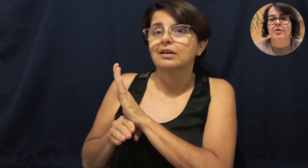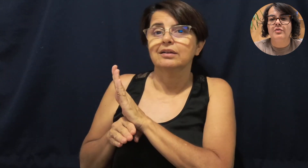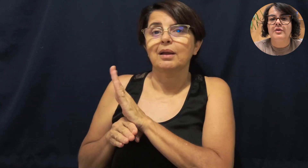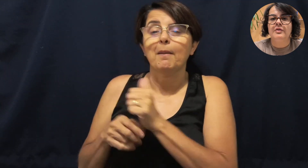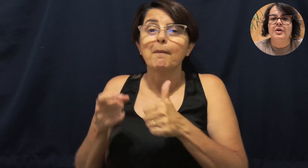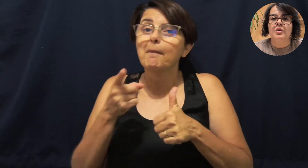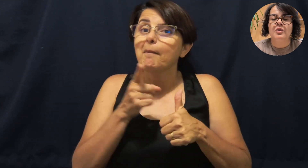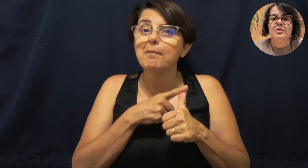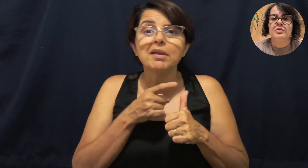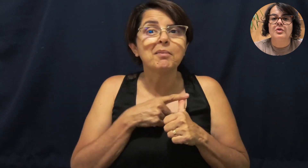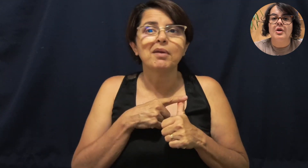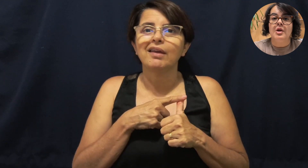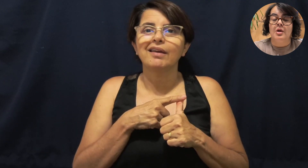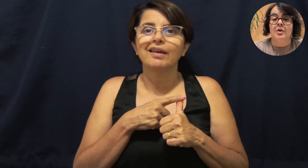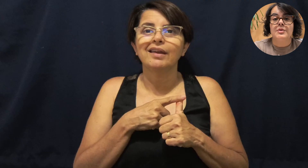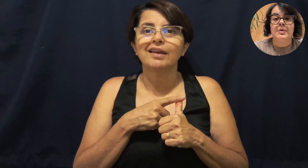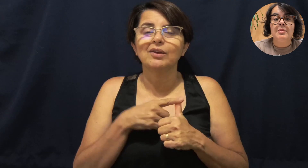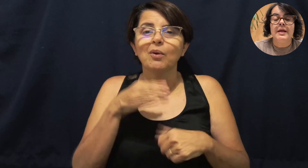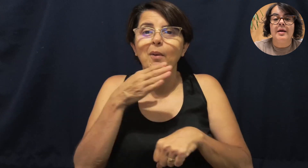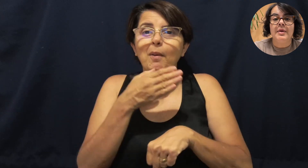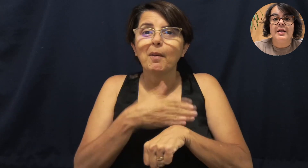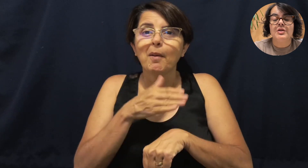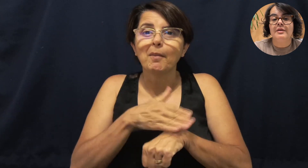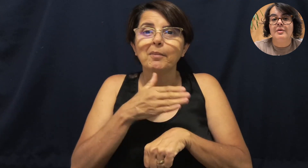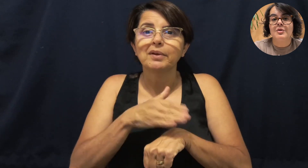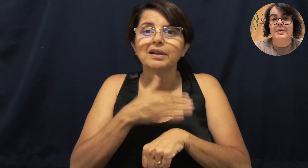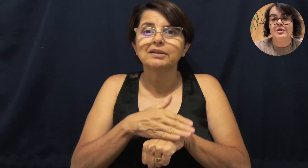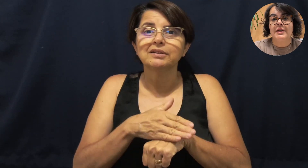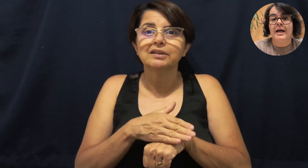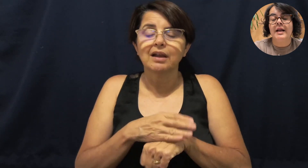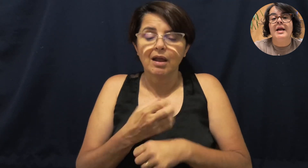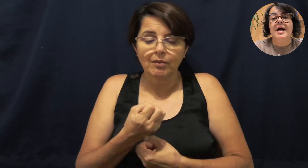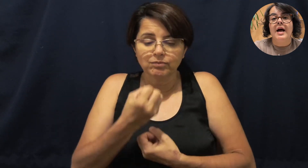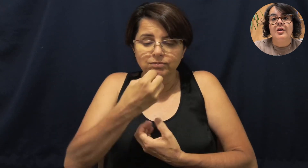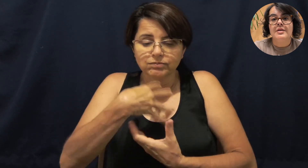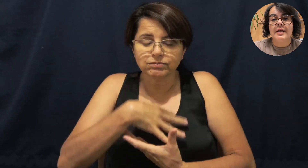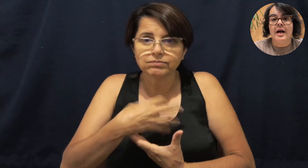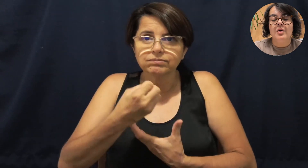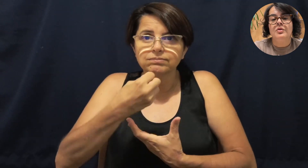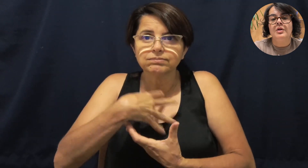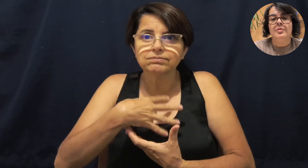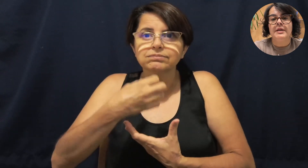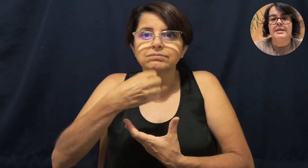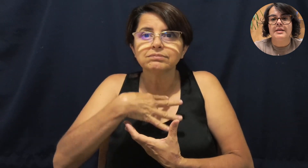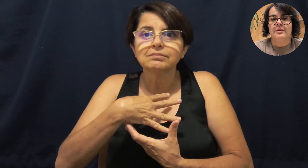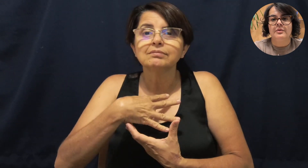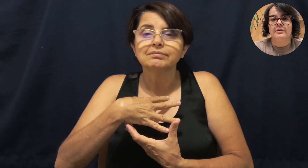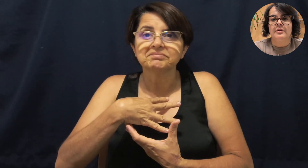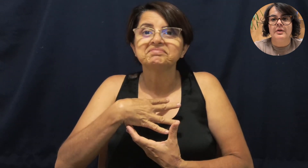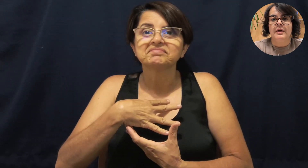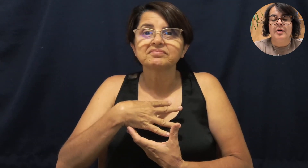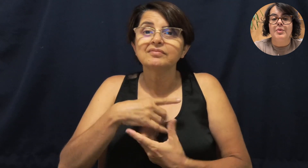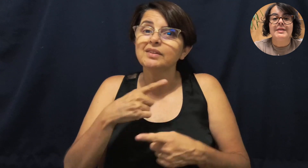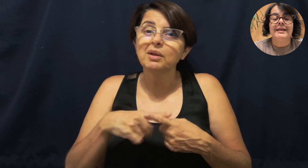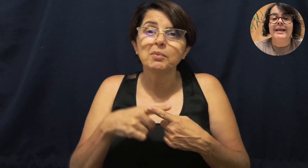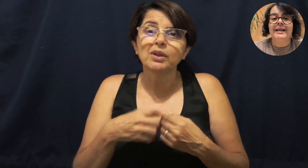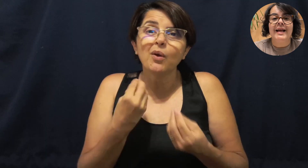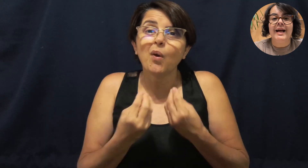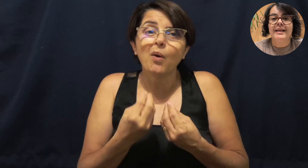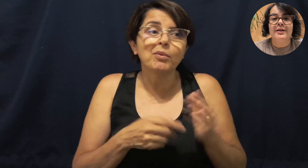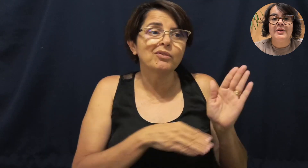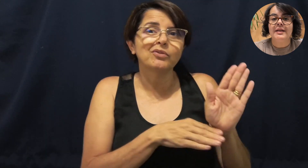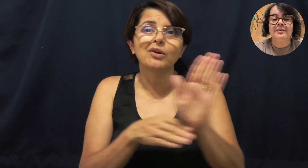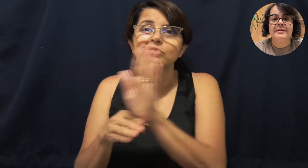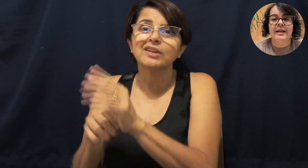redor e que convivem conosco, nós primeiramente devemos praticar a nossa autoiluminação, pois ninguém